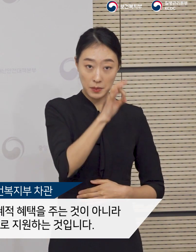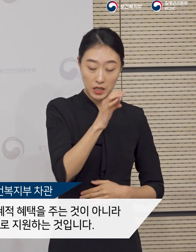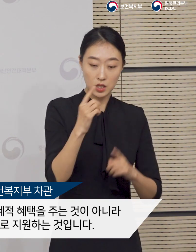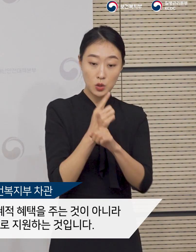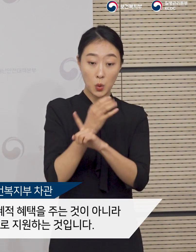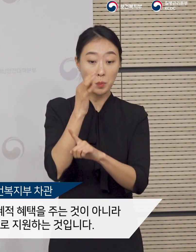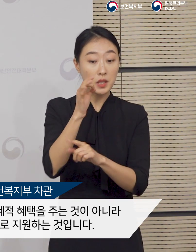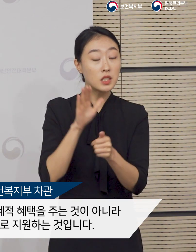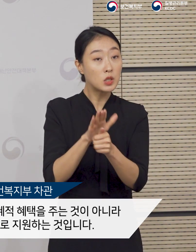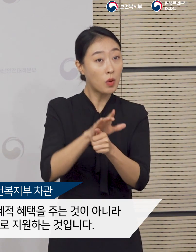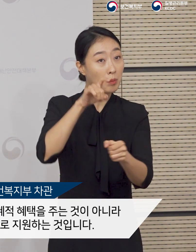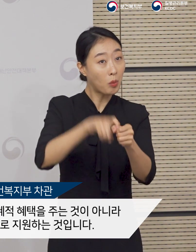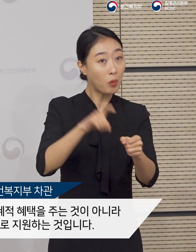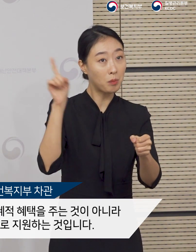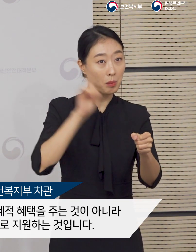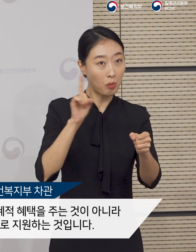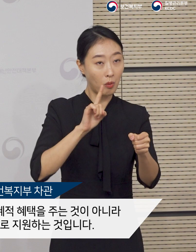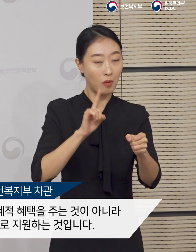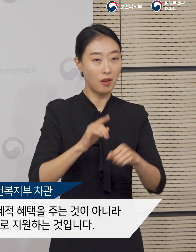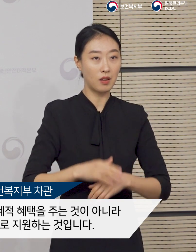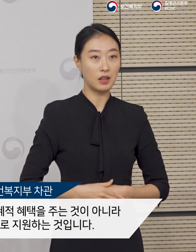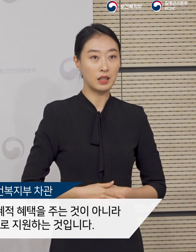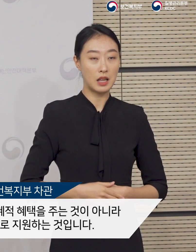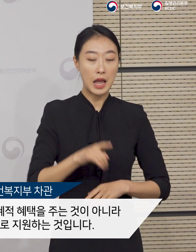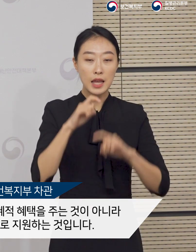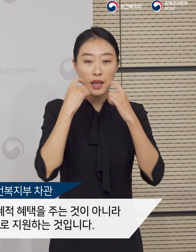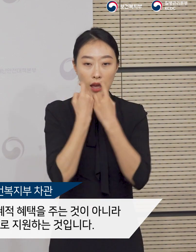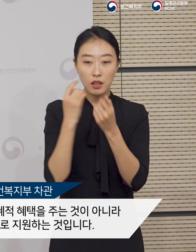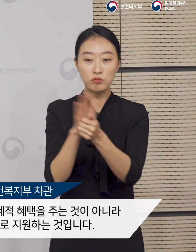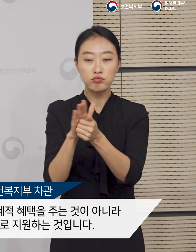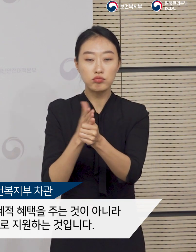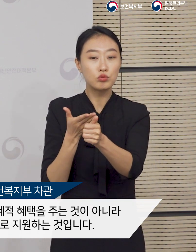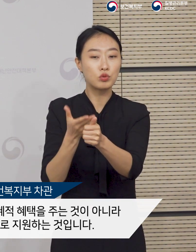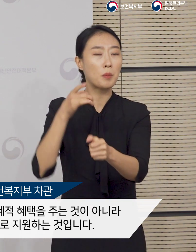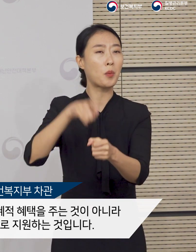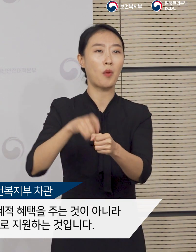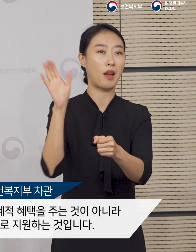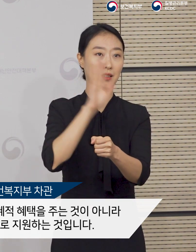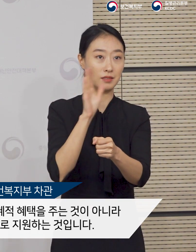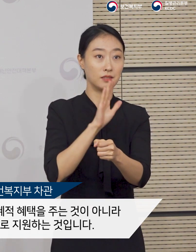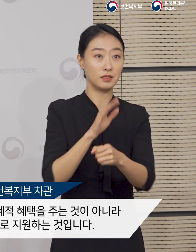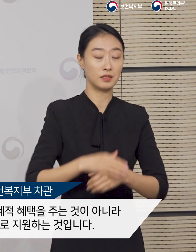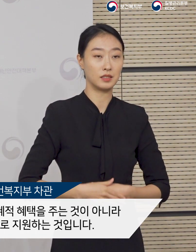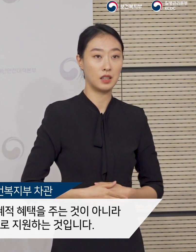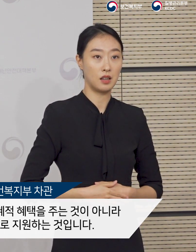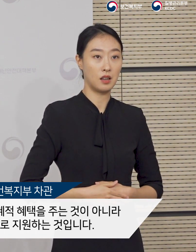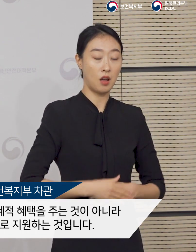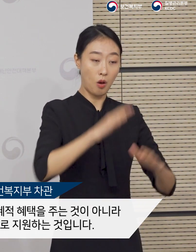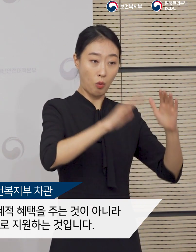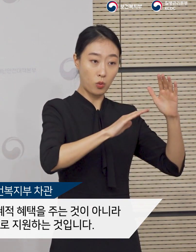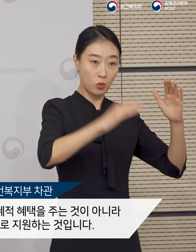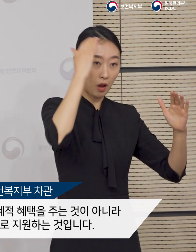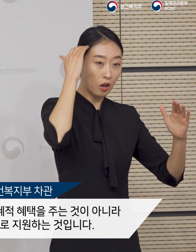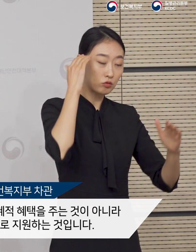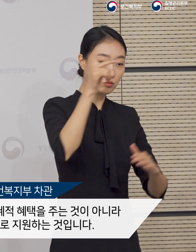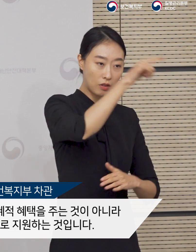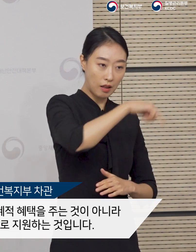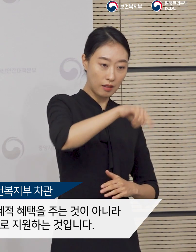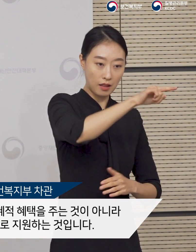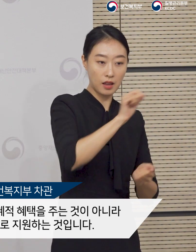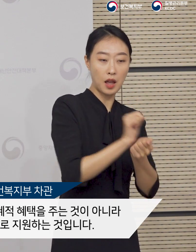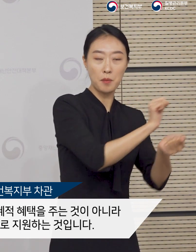것은 누군가에게 시혜적 혜택을 주는 것이 아니라 공동체 내의 감염 확산을 막기